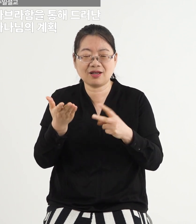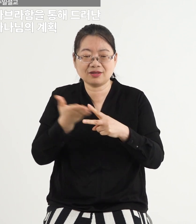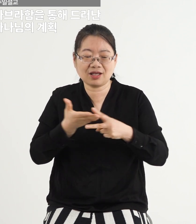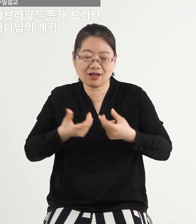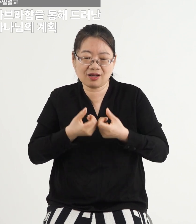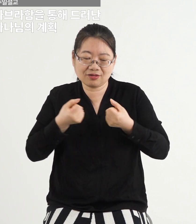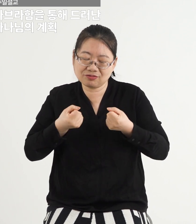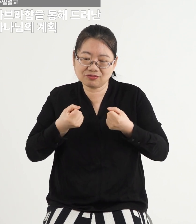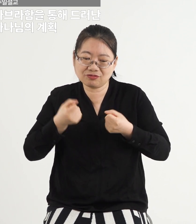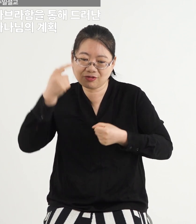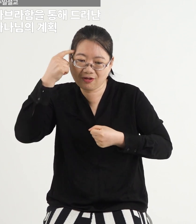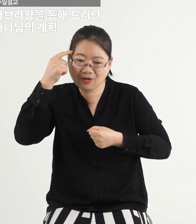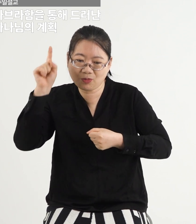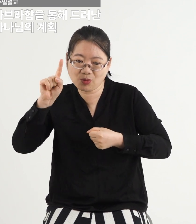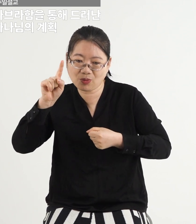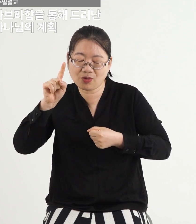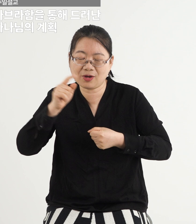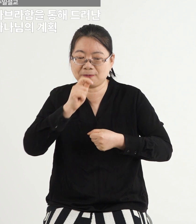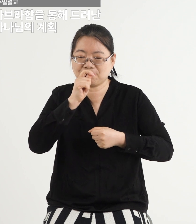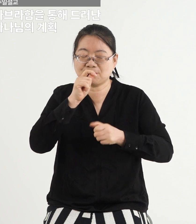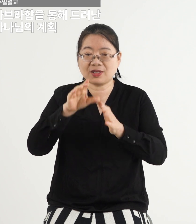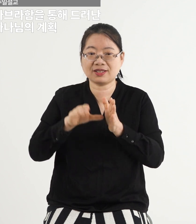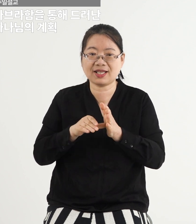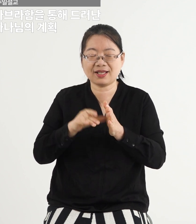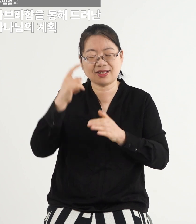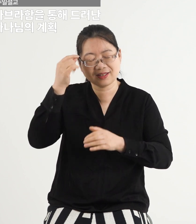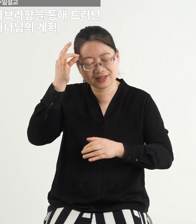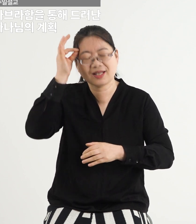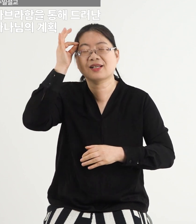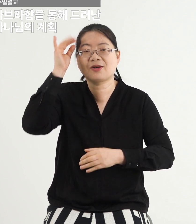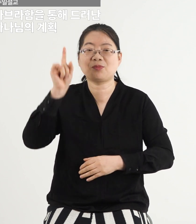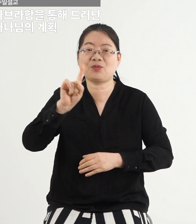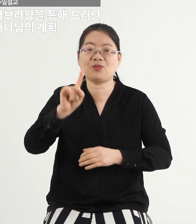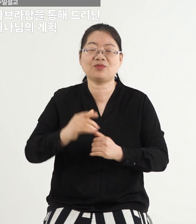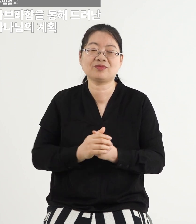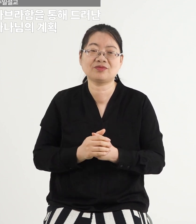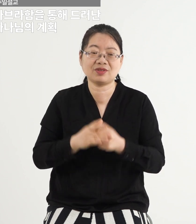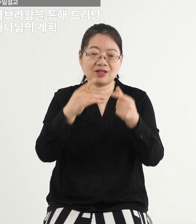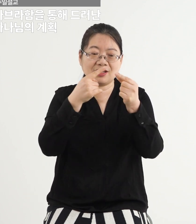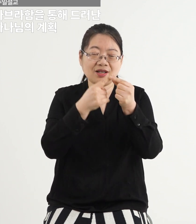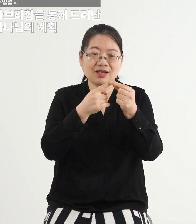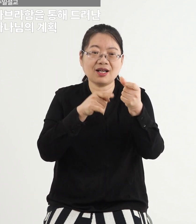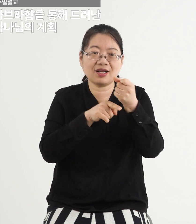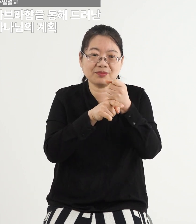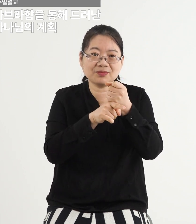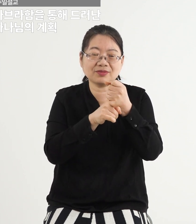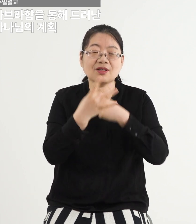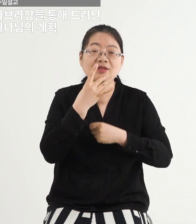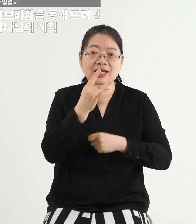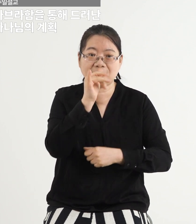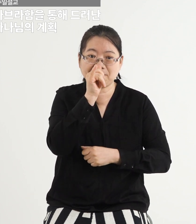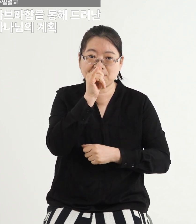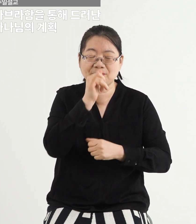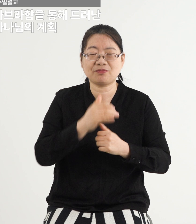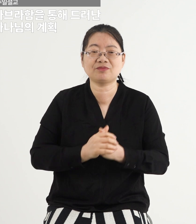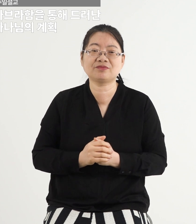필요가 있을까? 묵상하는 가운데 저는 이런 생각이 들더라고요. 첫 번째 의미도 당연히